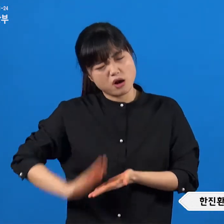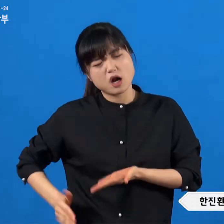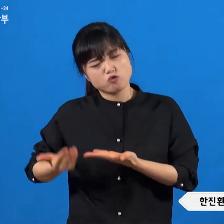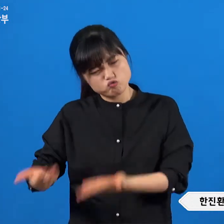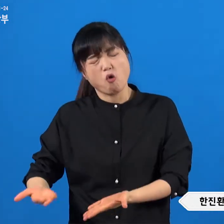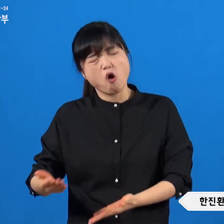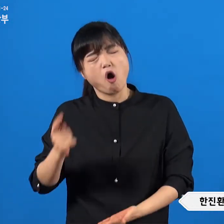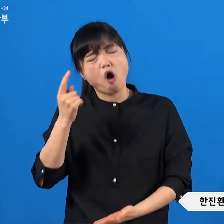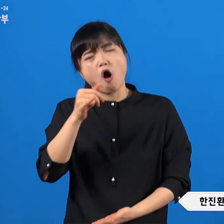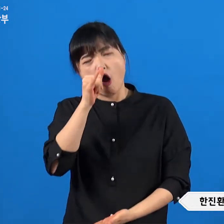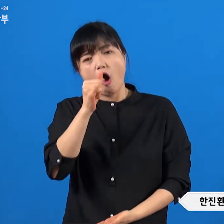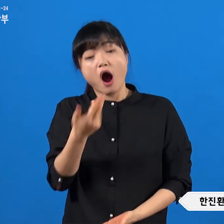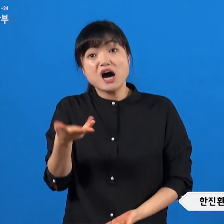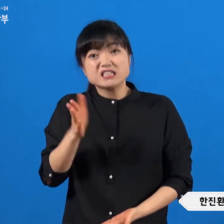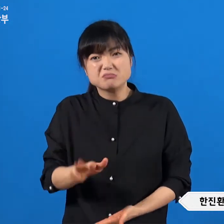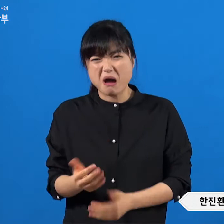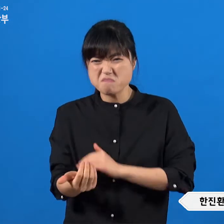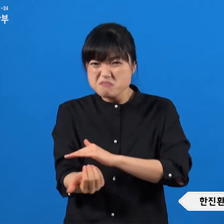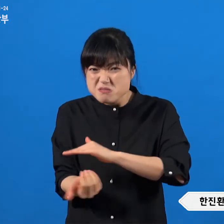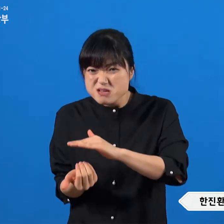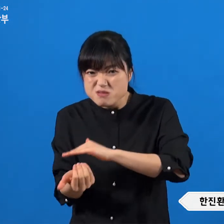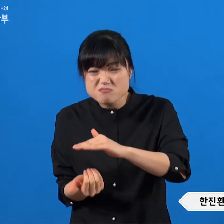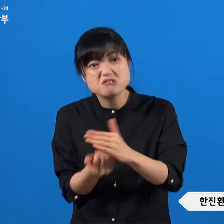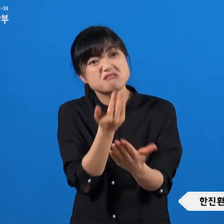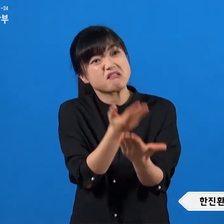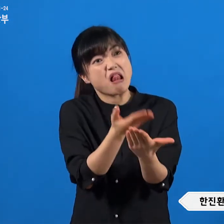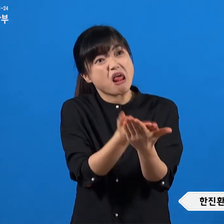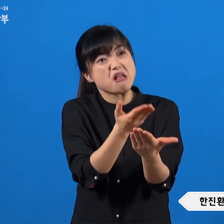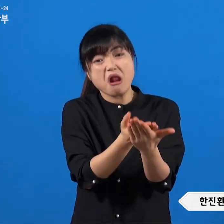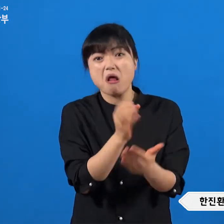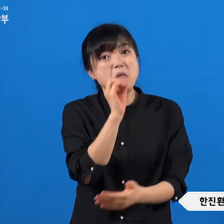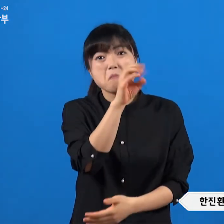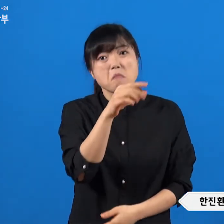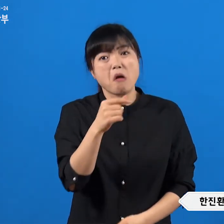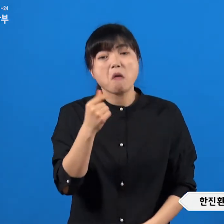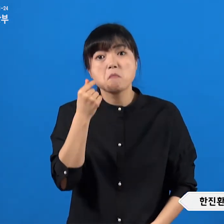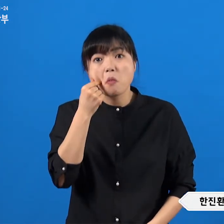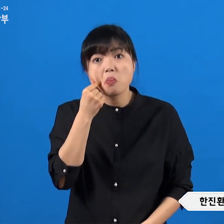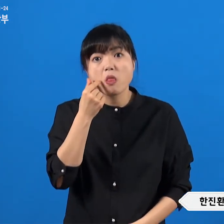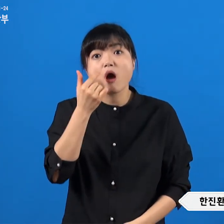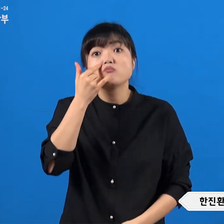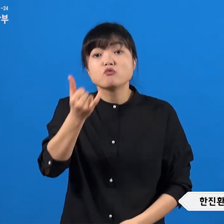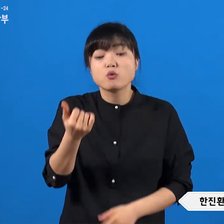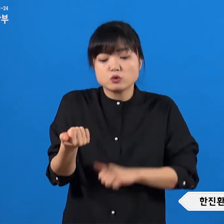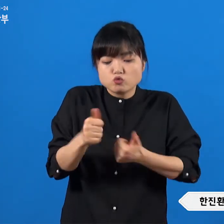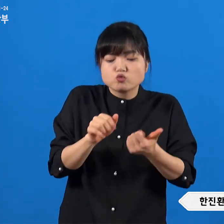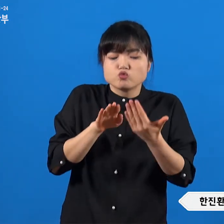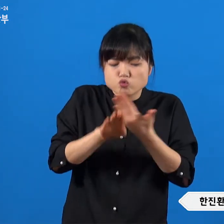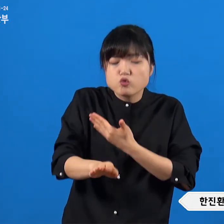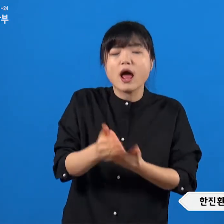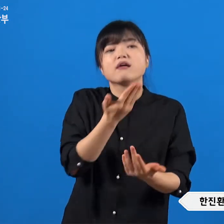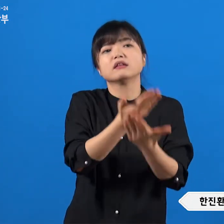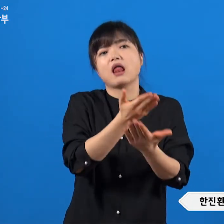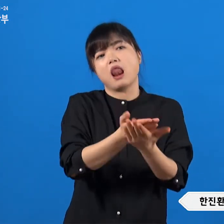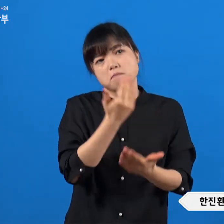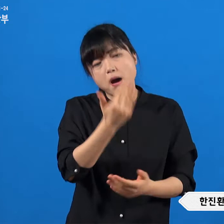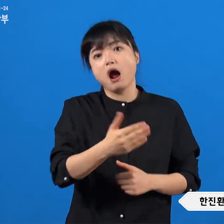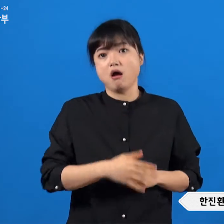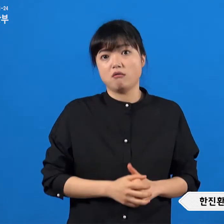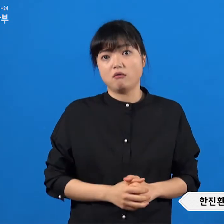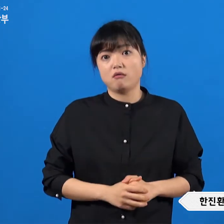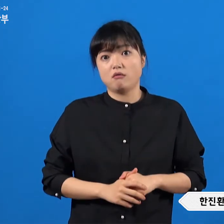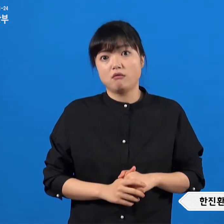하더라도 그것을 가지고 재산권을 행사하는 것은 부모가 돌아가시고 나서입니다.